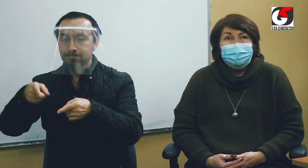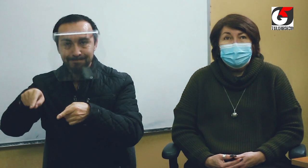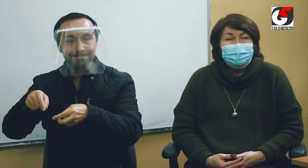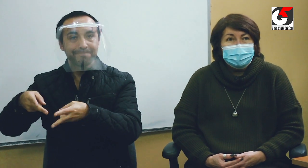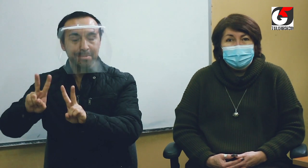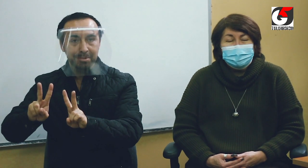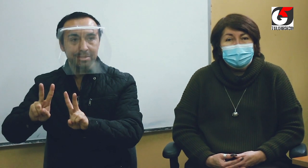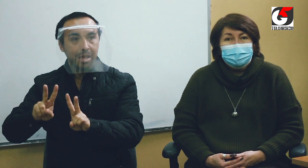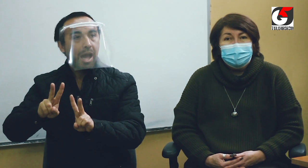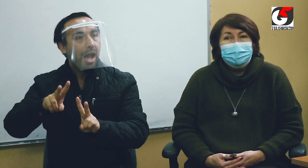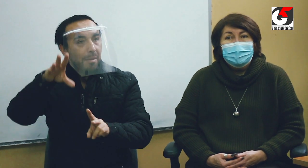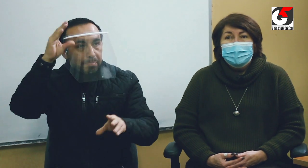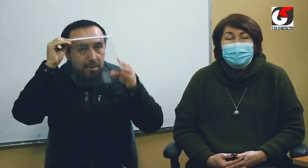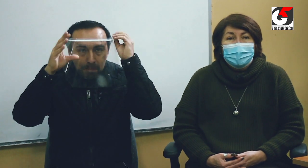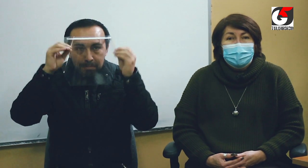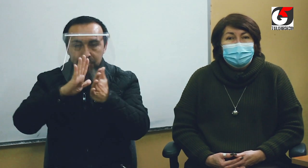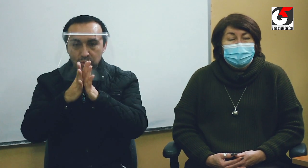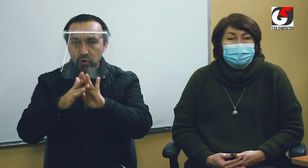a toda la información disponible